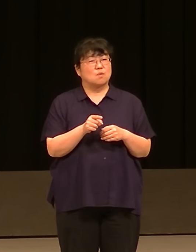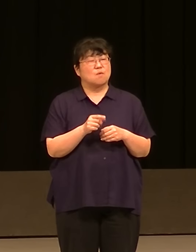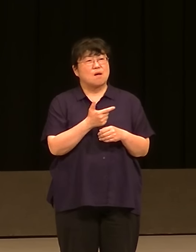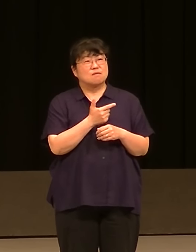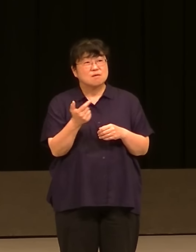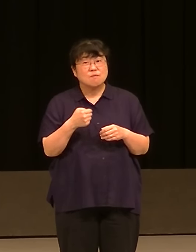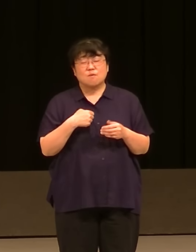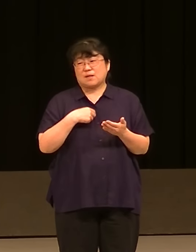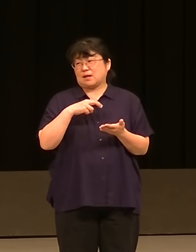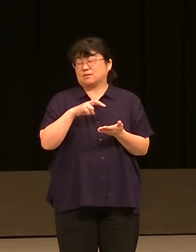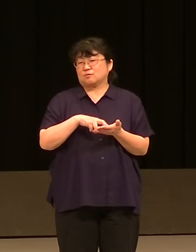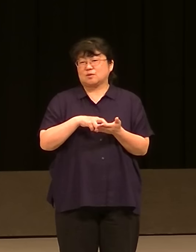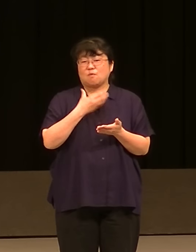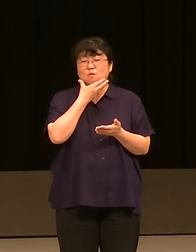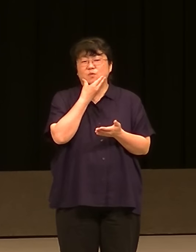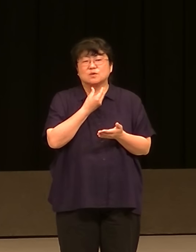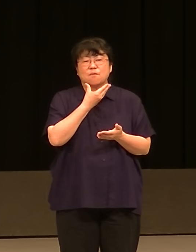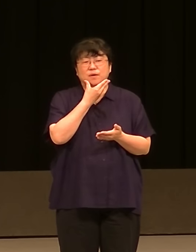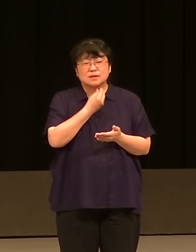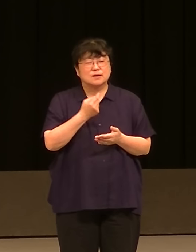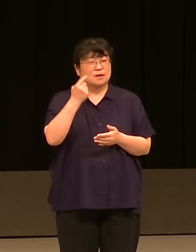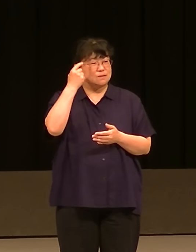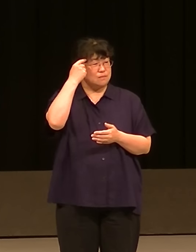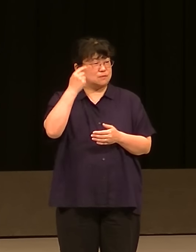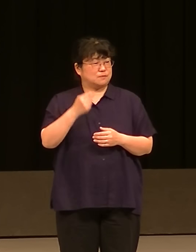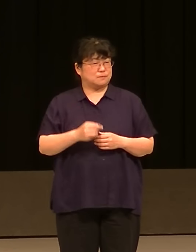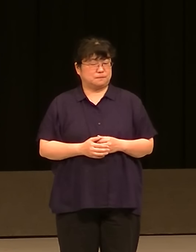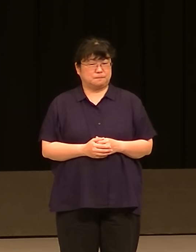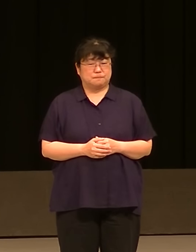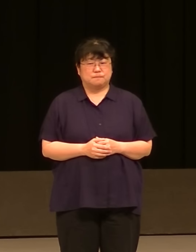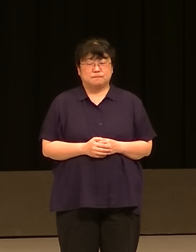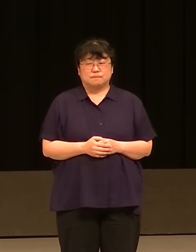私として、幸せなことだなというふうに、